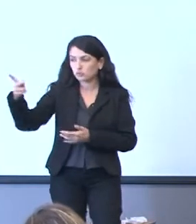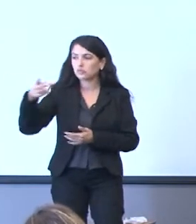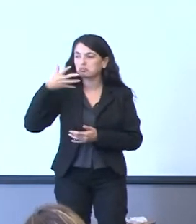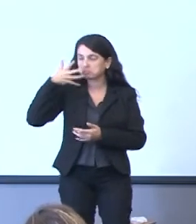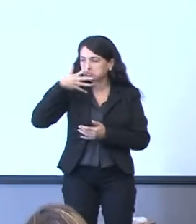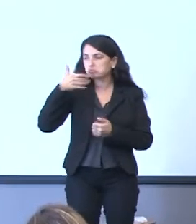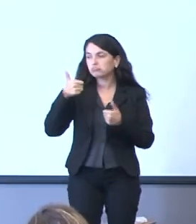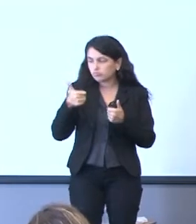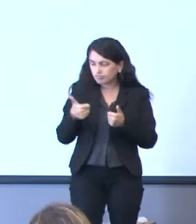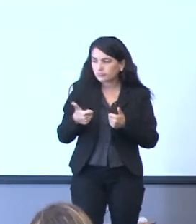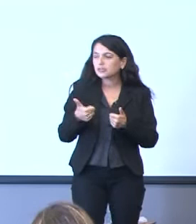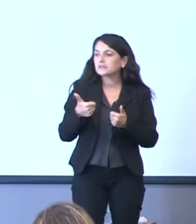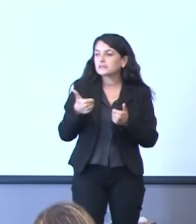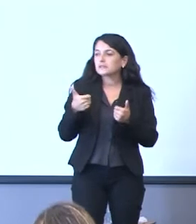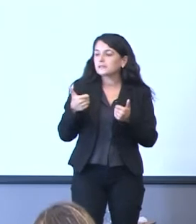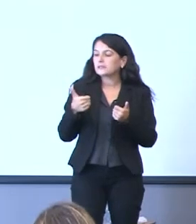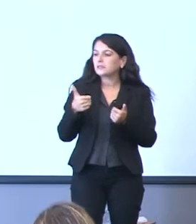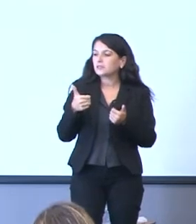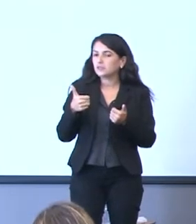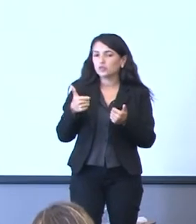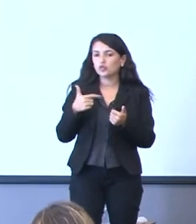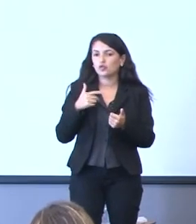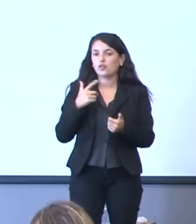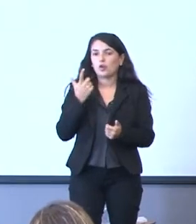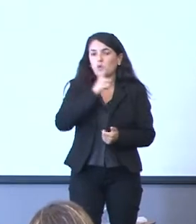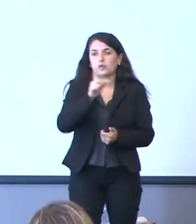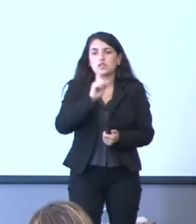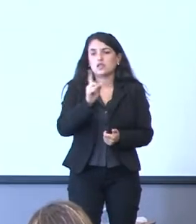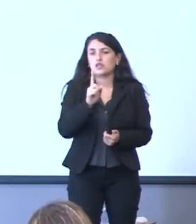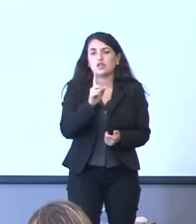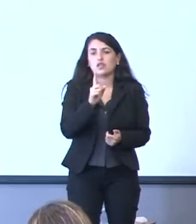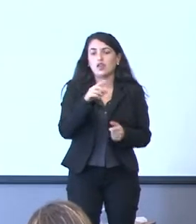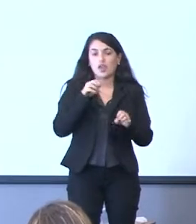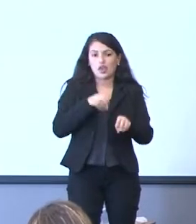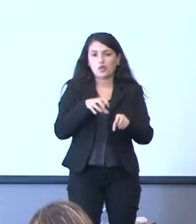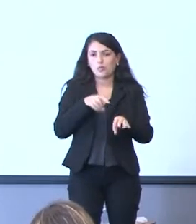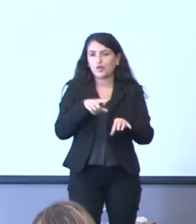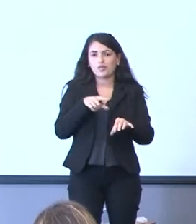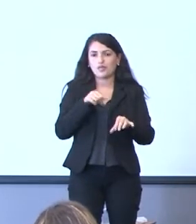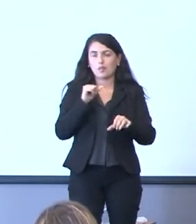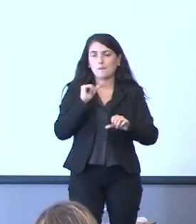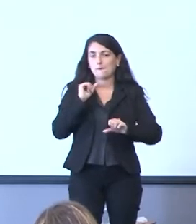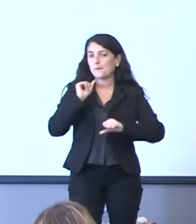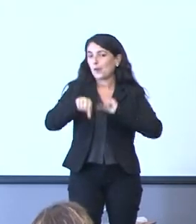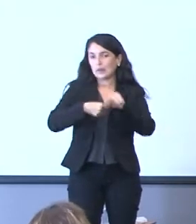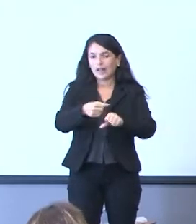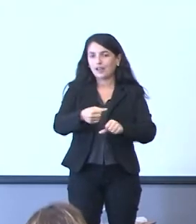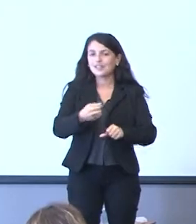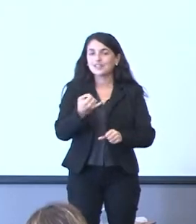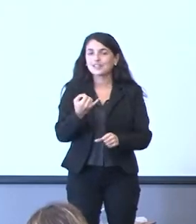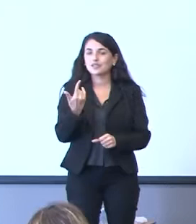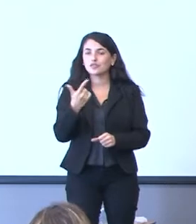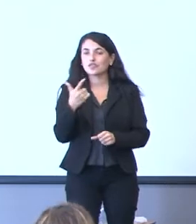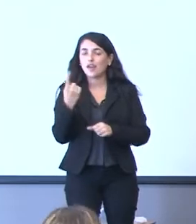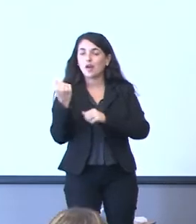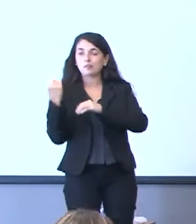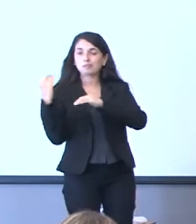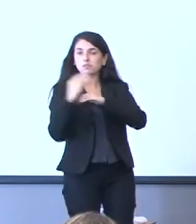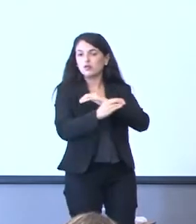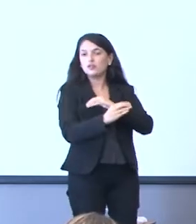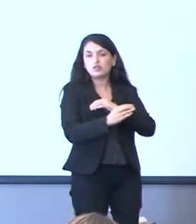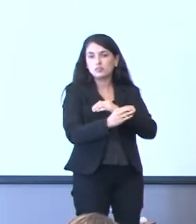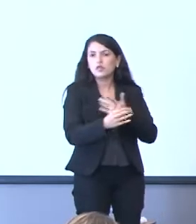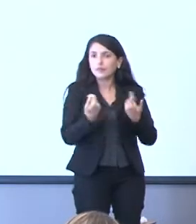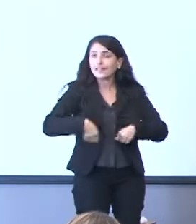colocação, e a gente não vai conseguir melhorar a educação sem aumento no investimento, não existe educação inclusiva